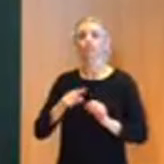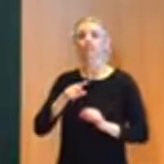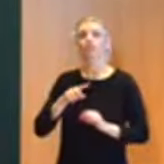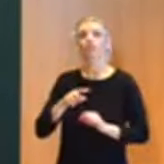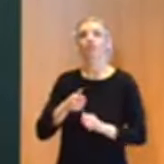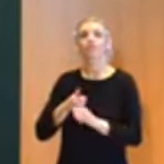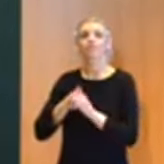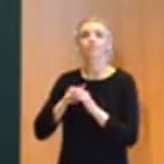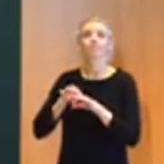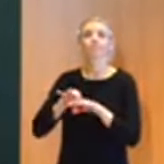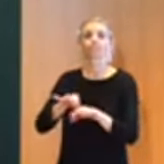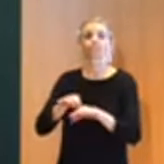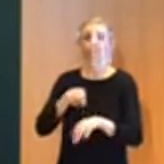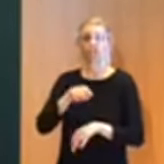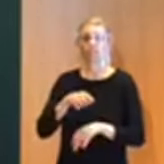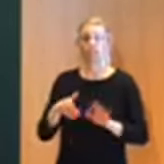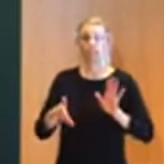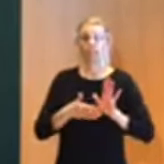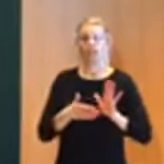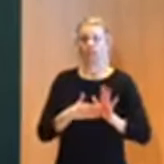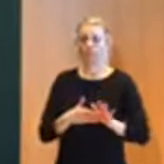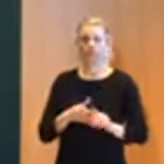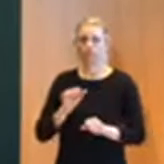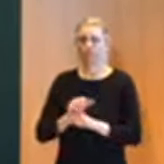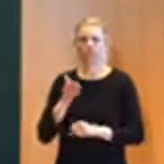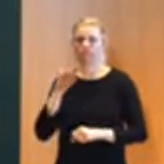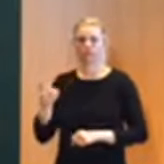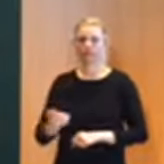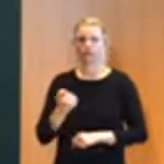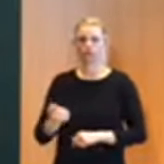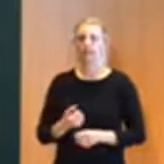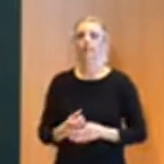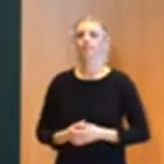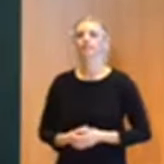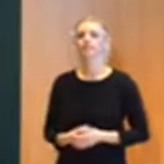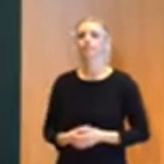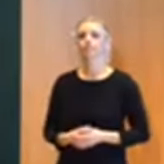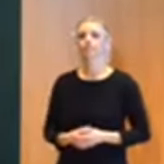čele to fungovať nebude tak, ako to nefunguje už celé mesiace.